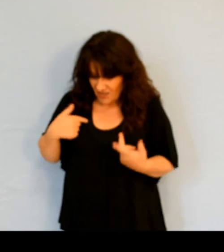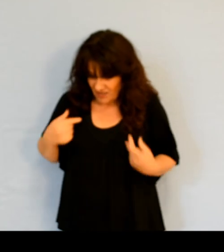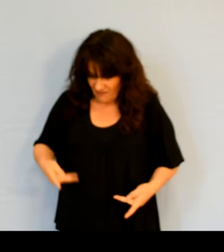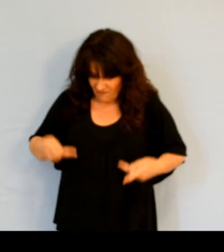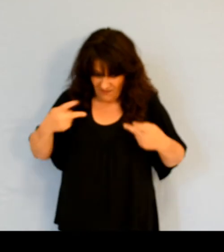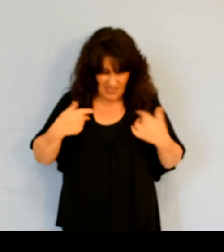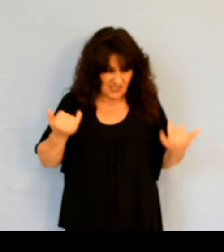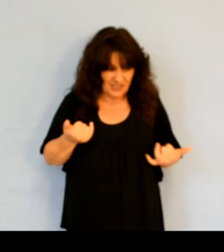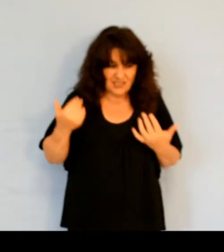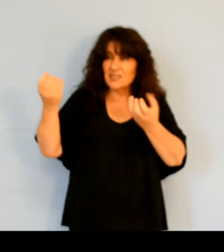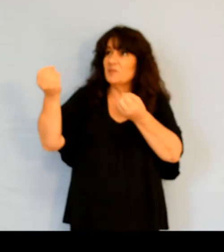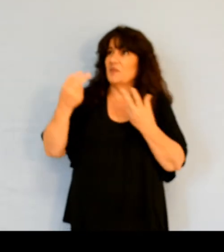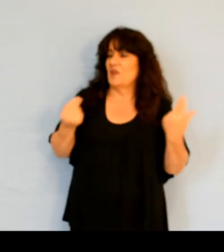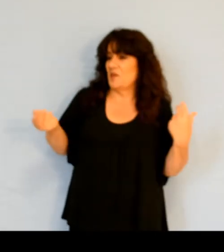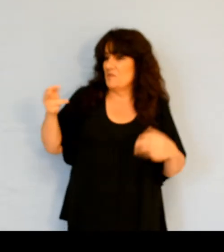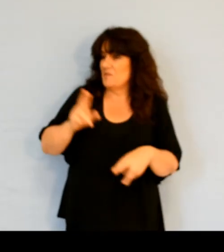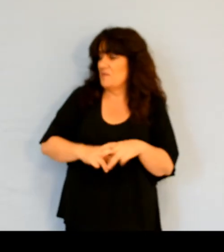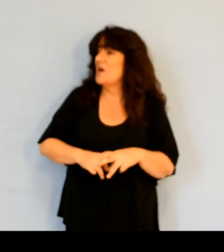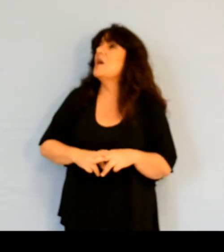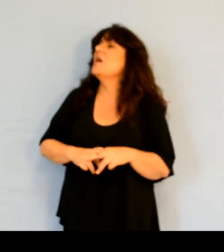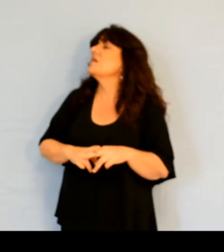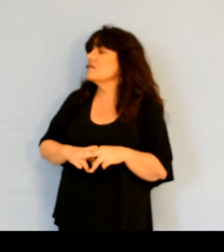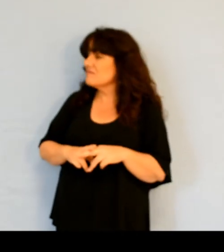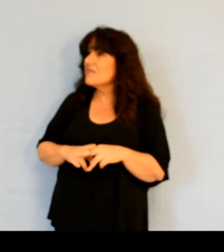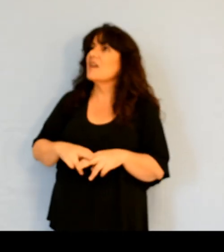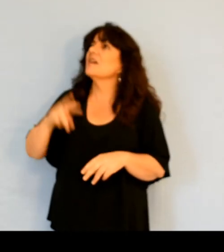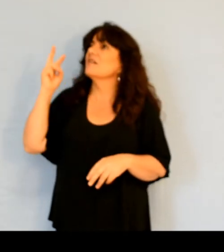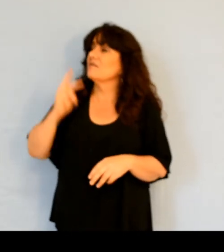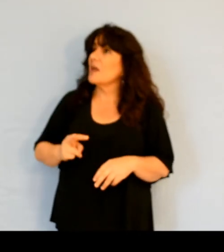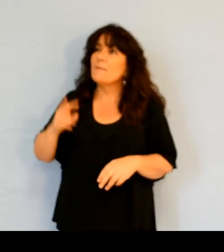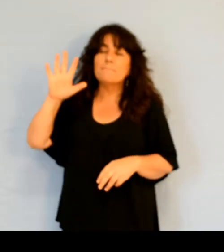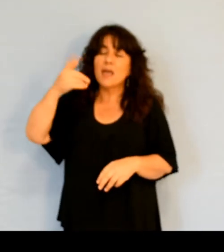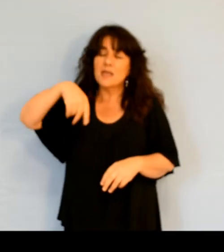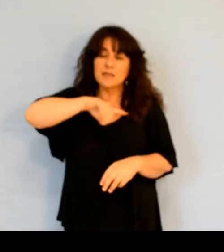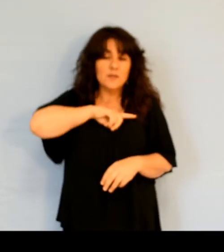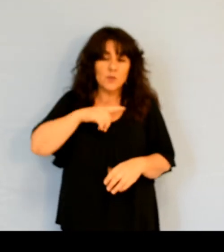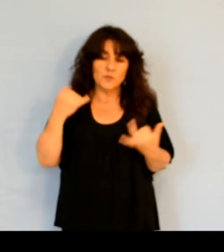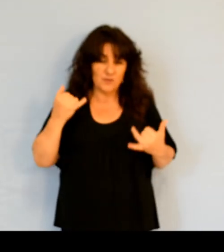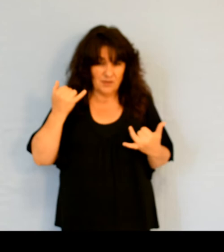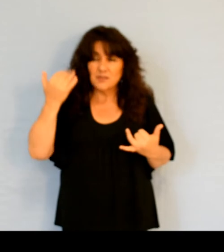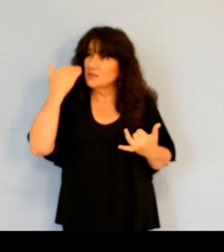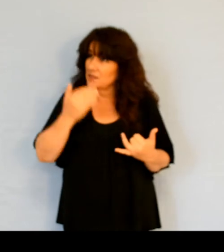lois, le roi du monde nous ressuscitera pour une vie éternelle.